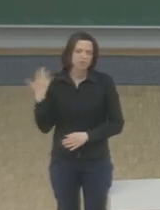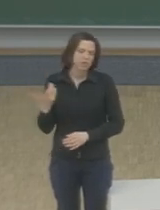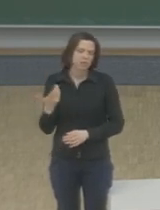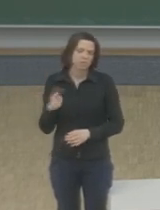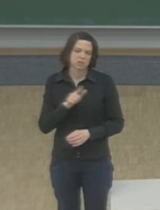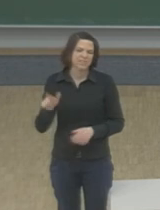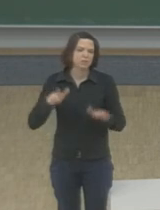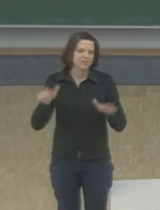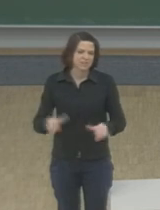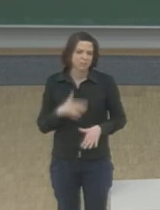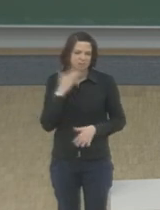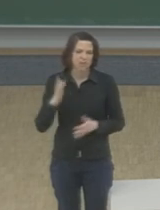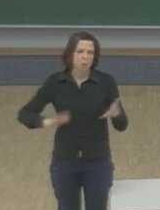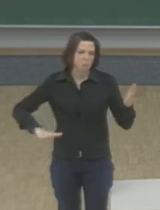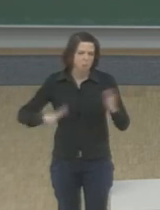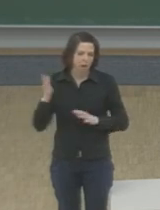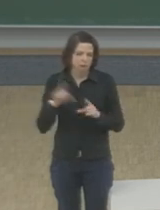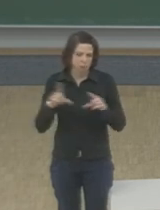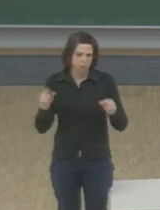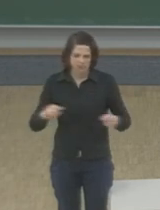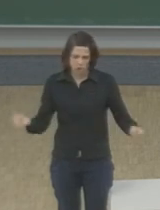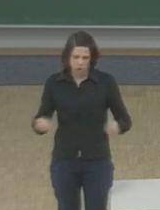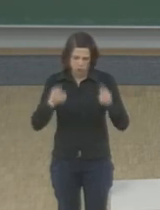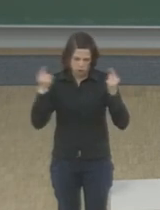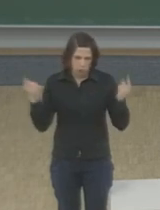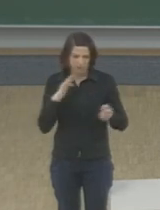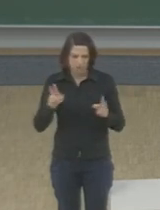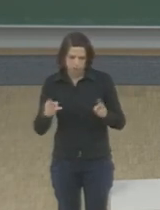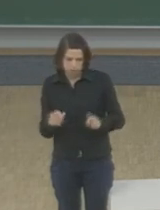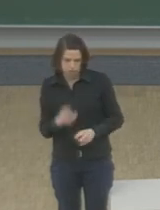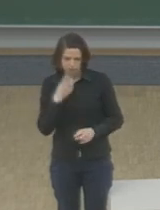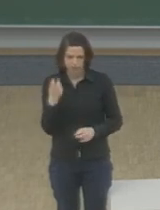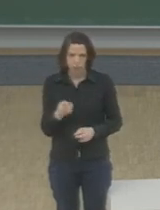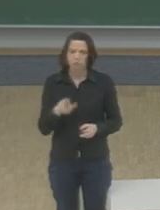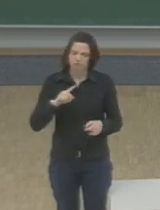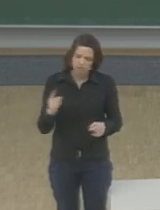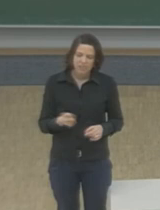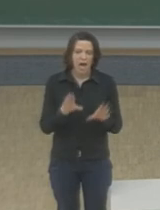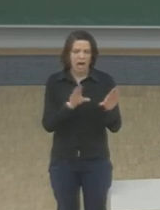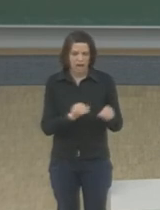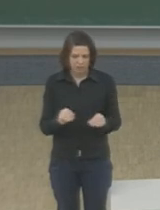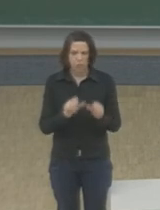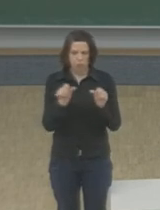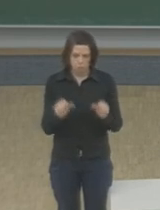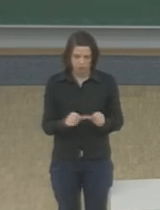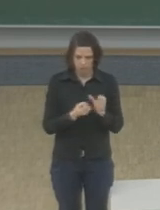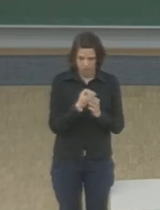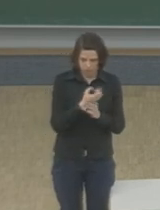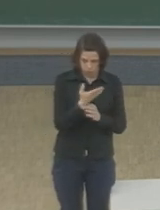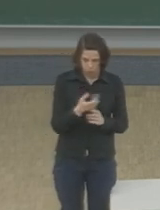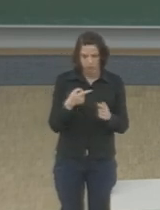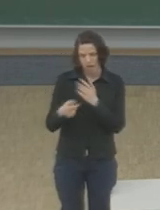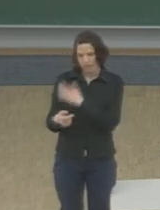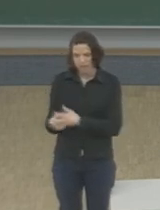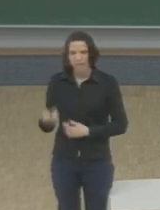Jahr 2017 klafft ja dieser Widerstreit zwischen Modellbildung und Anwendung auf der einen und